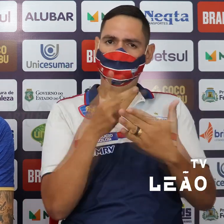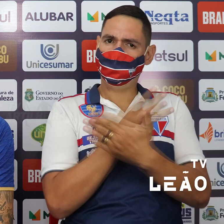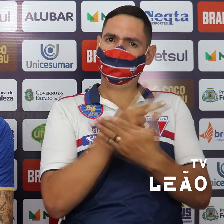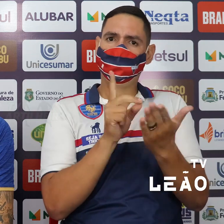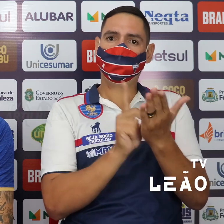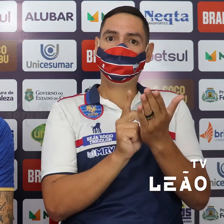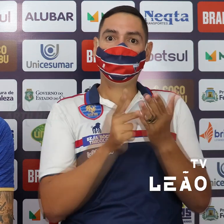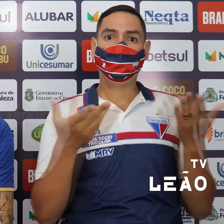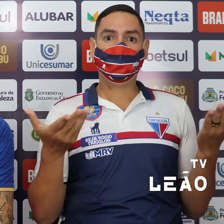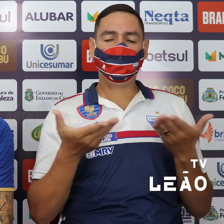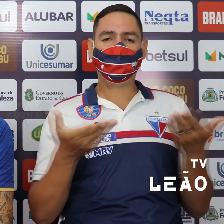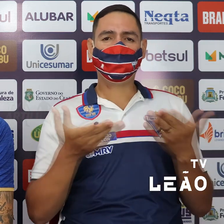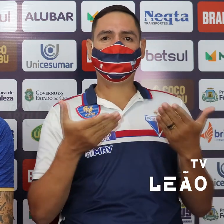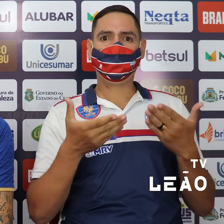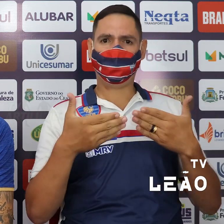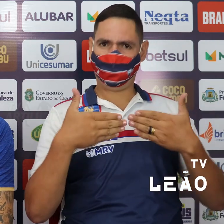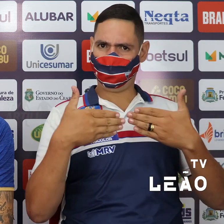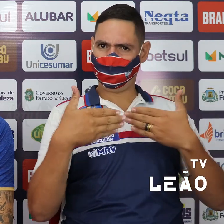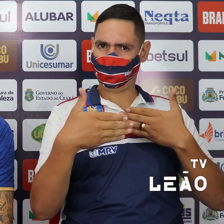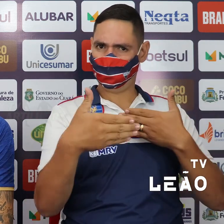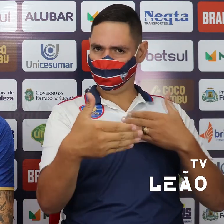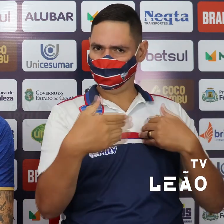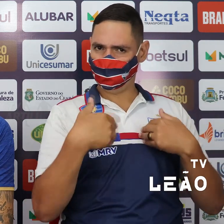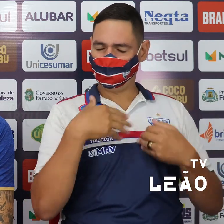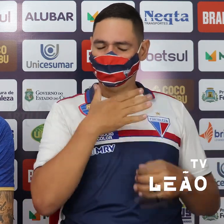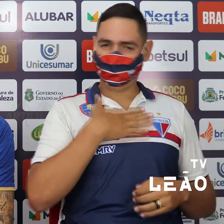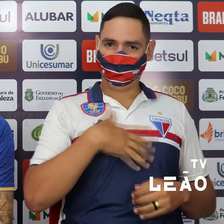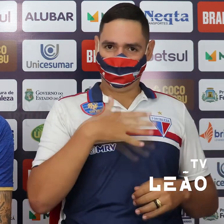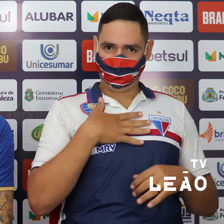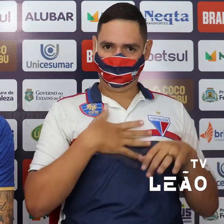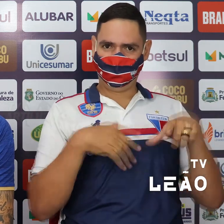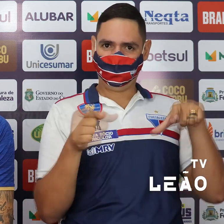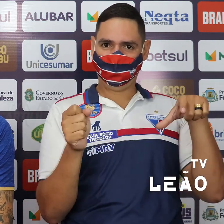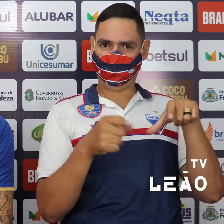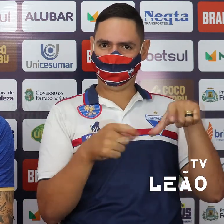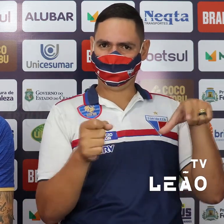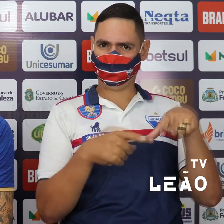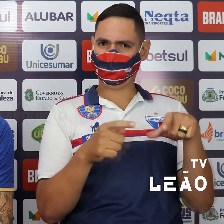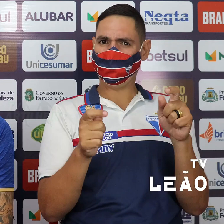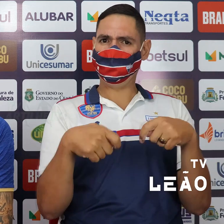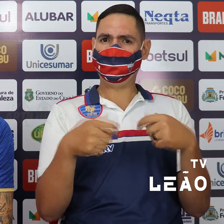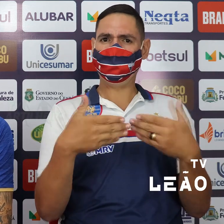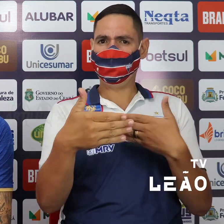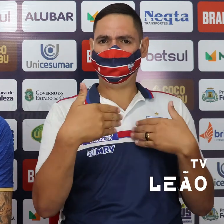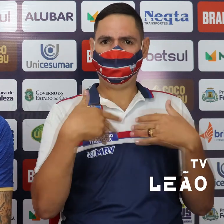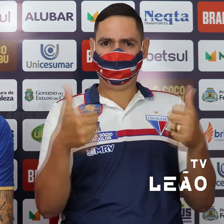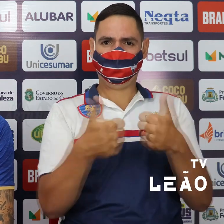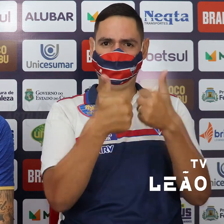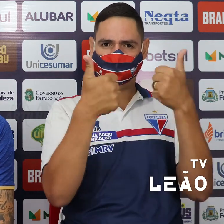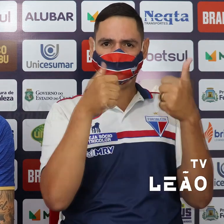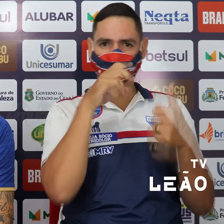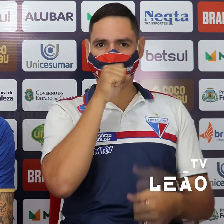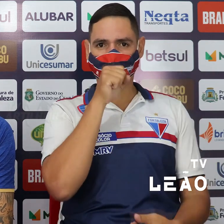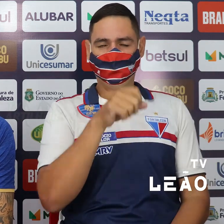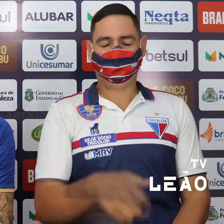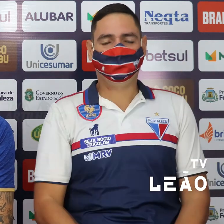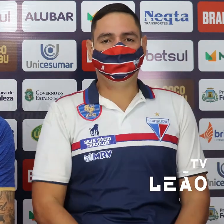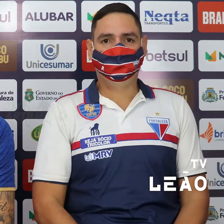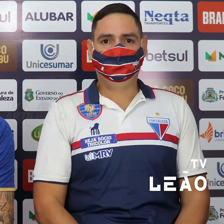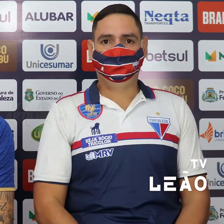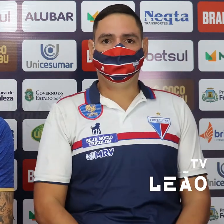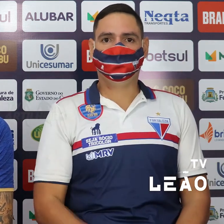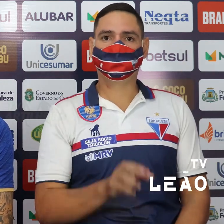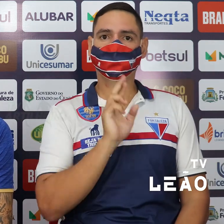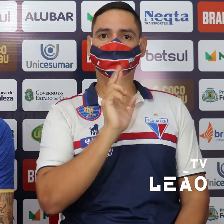com a porteira aberta, vai ter mais tranquilidade para marcar mais vezes? O próximo já poderia ser no Clássico B? Olha, o gol sempre